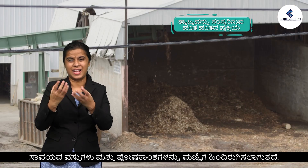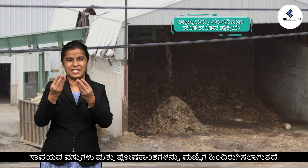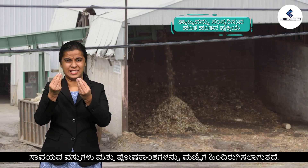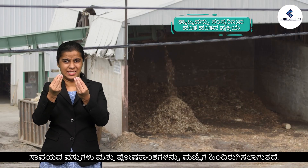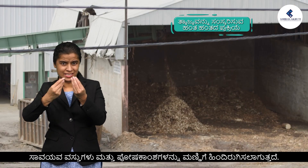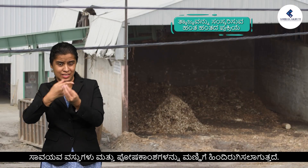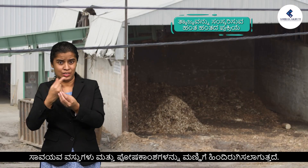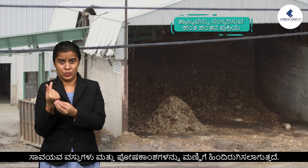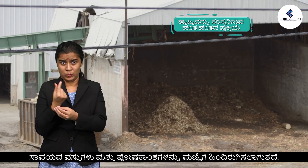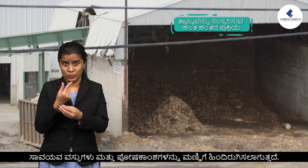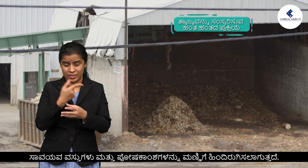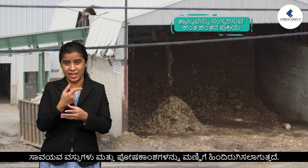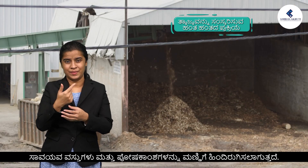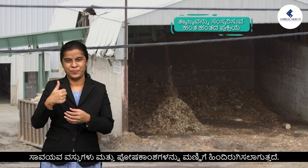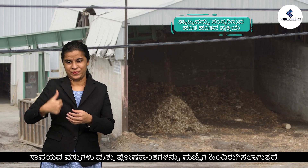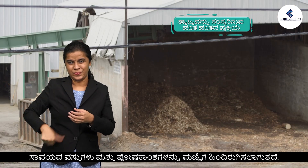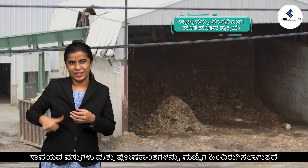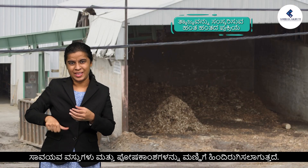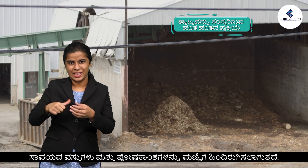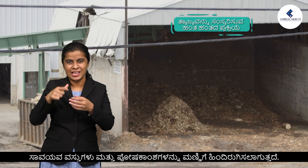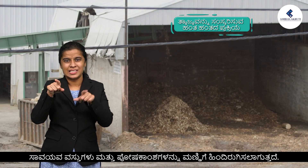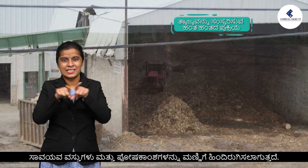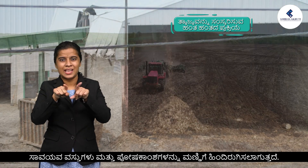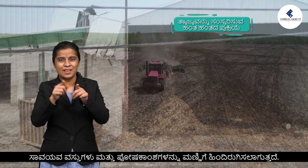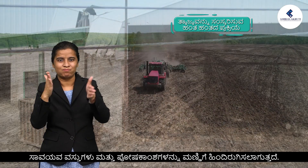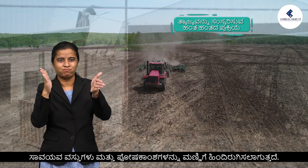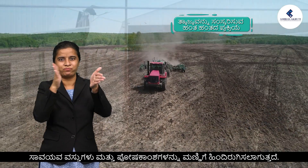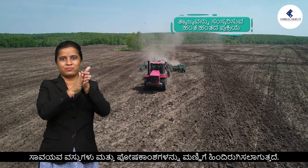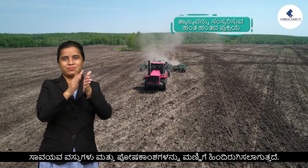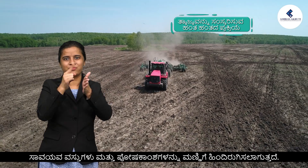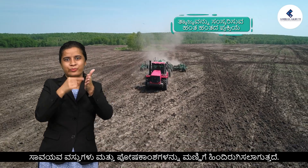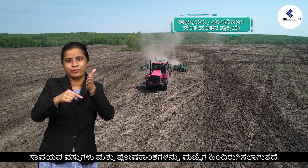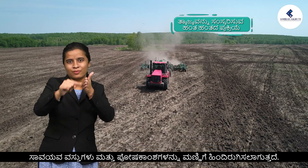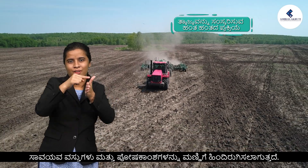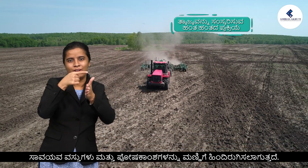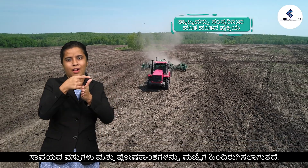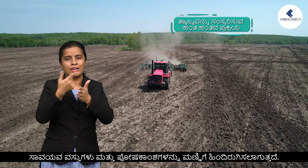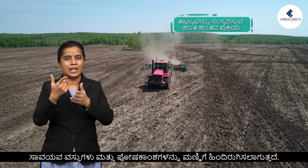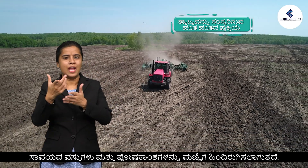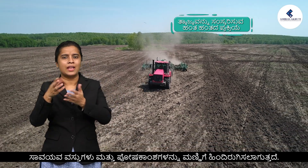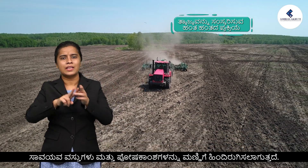ಮತ್ತು ಪೋಷಕಾಂಶಗಳನ್ನು ಮಣ್ಣಿಗೆ ಹಿಂತಿರುಗಿಸಲಾಗುತ್ತದೆ.